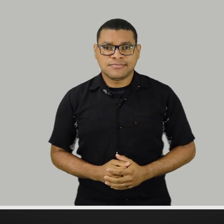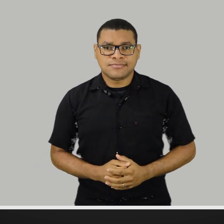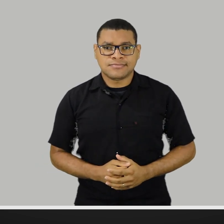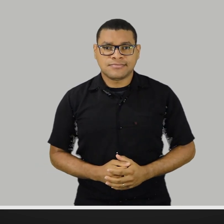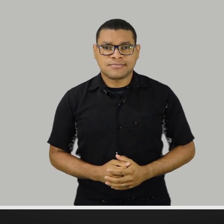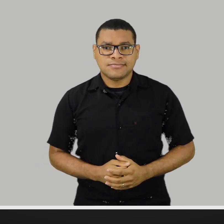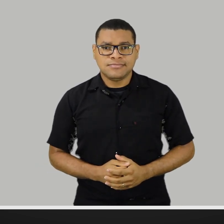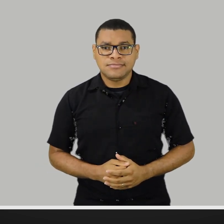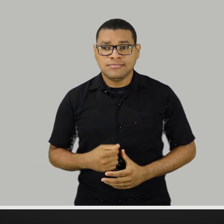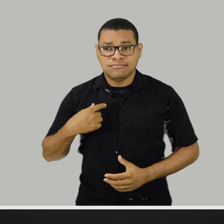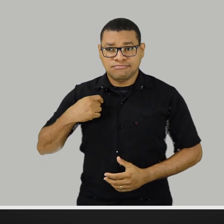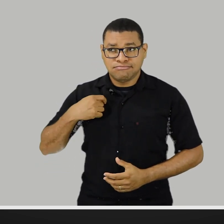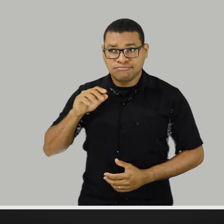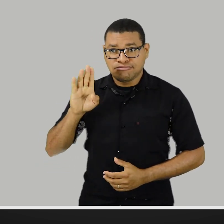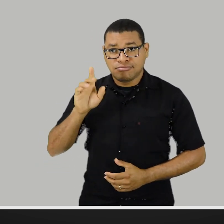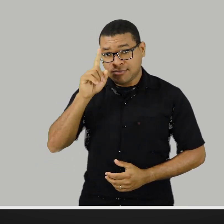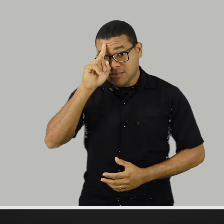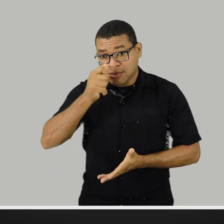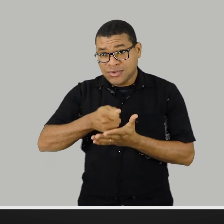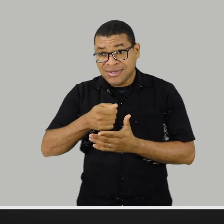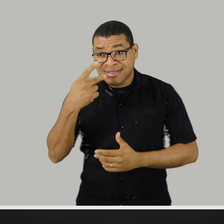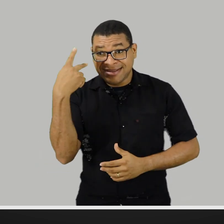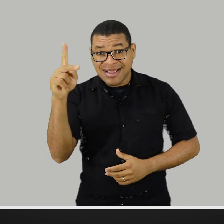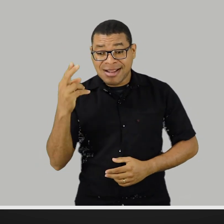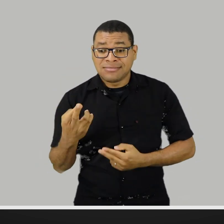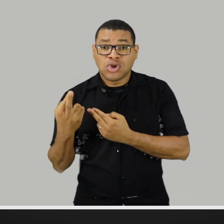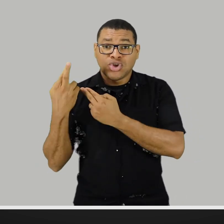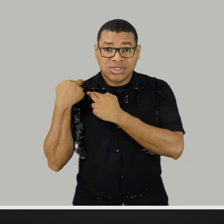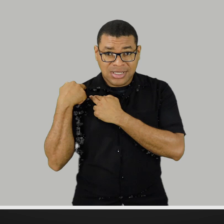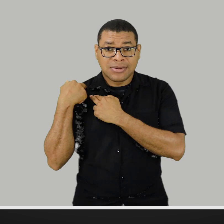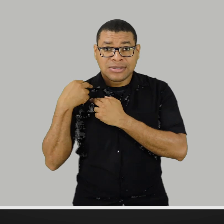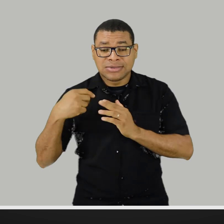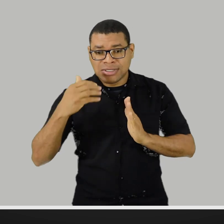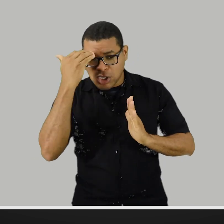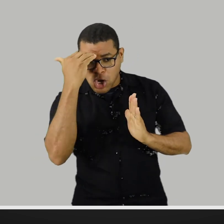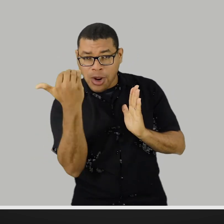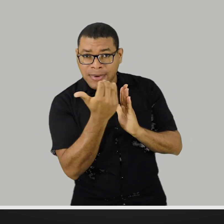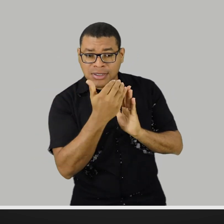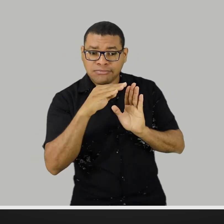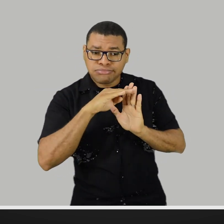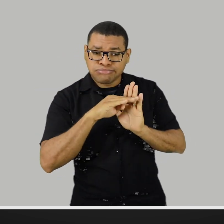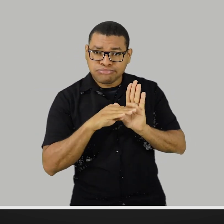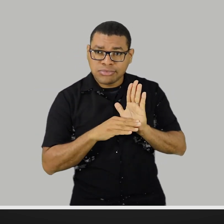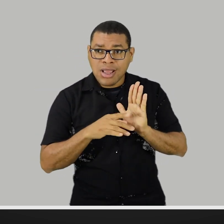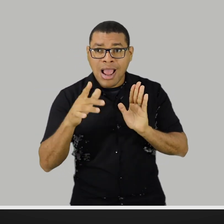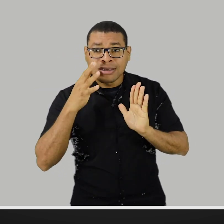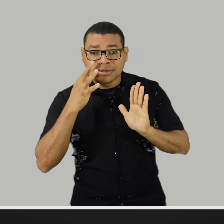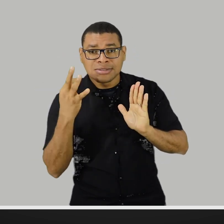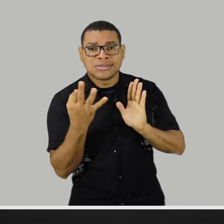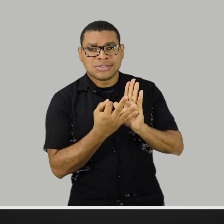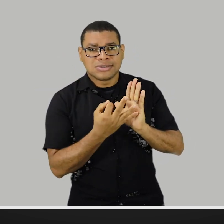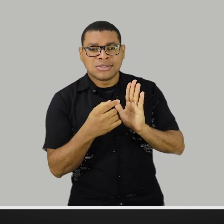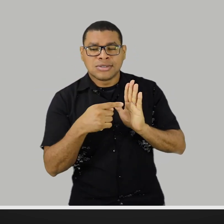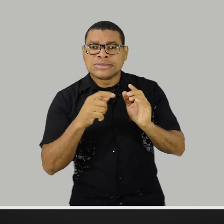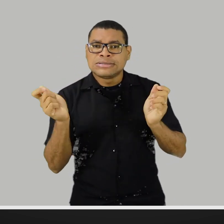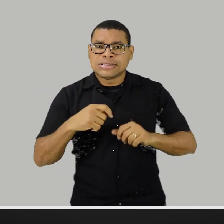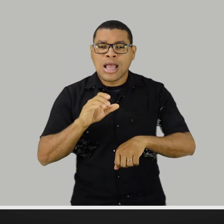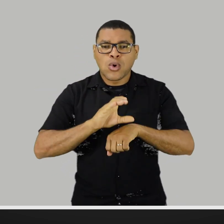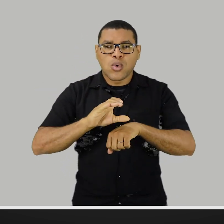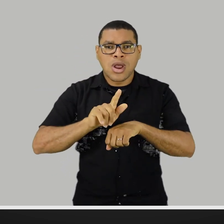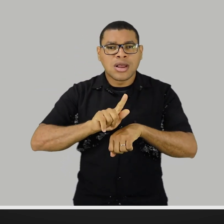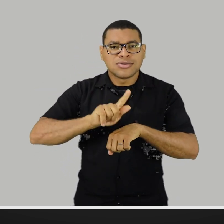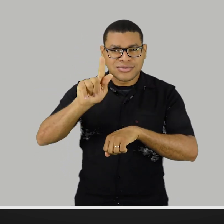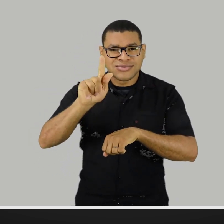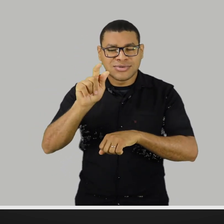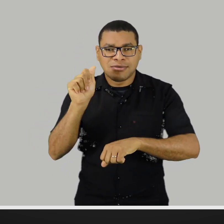se certificar de que cumpre os requisitos estabelecidos pela UFES para concorrer às vagas destinadas aos cursos de